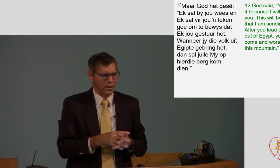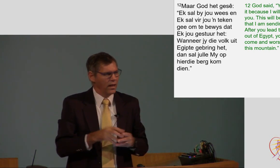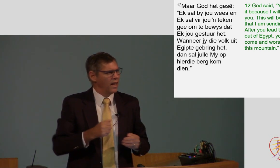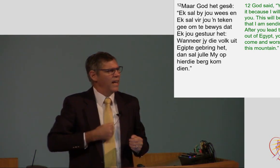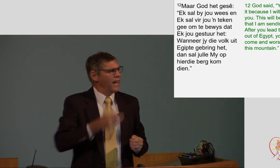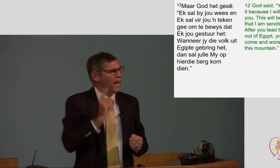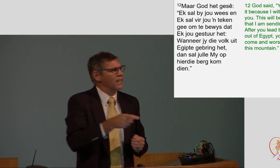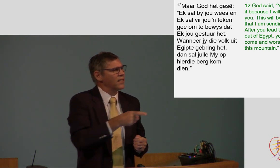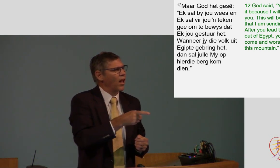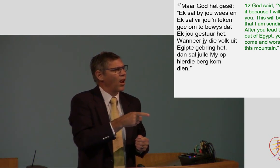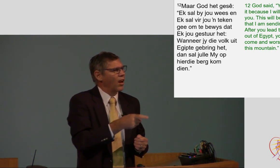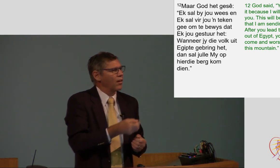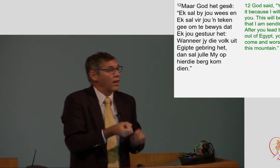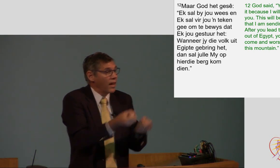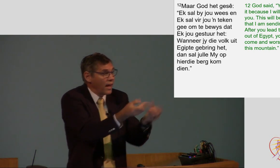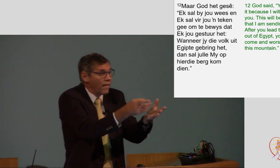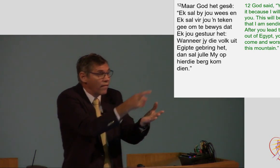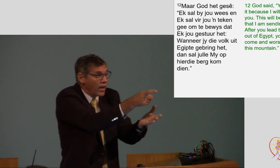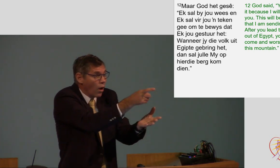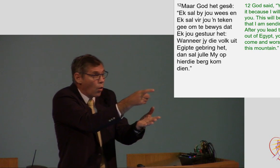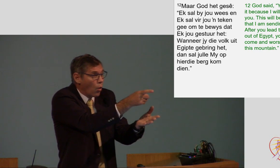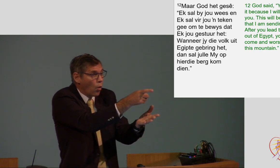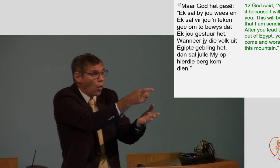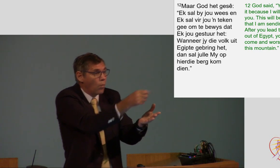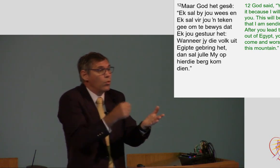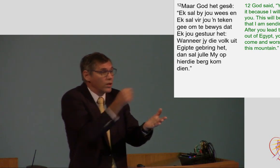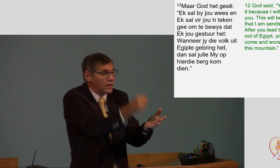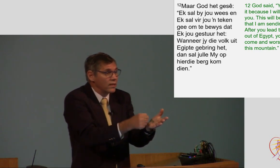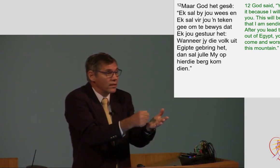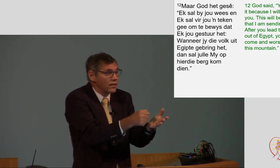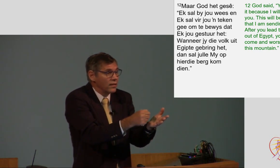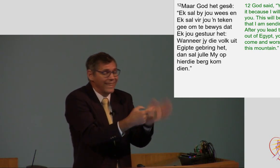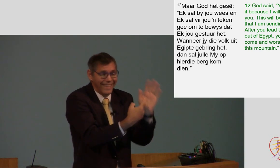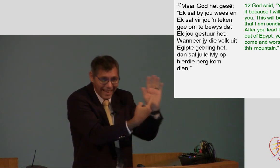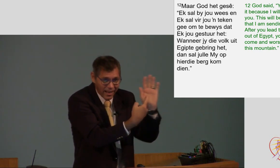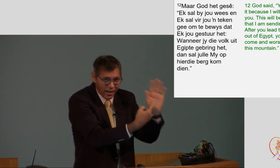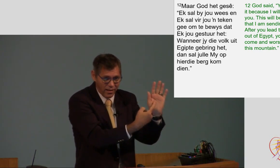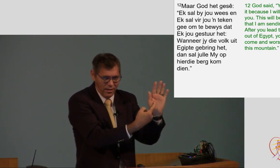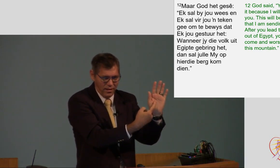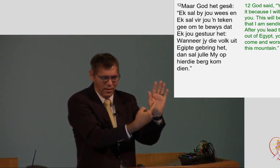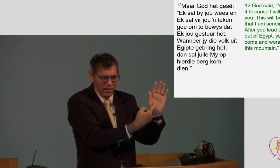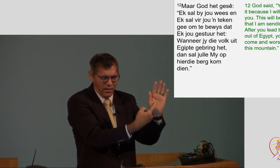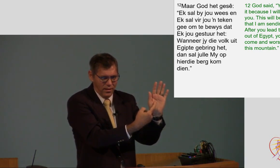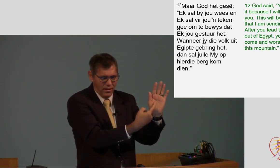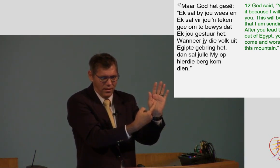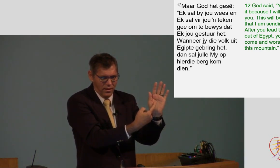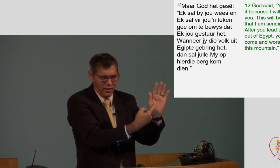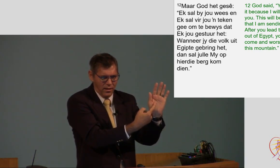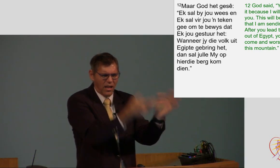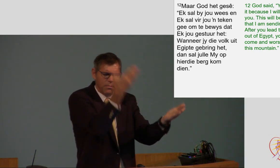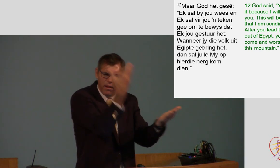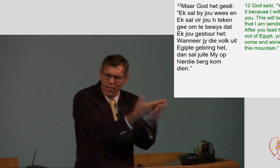En ek sal gee vir jou, Moses, 'n teken, as bewys.